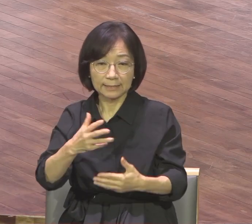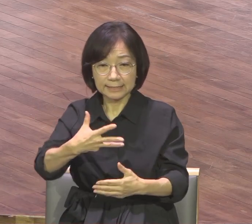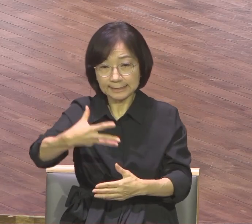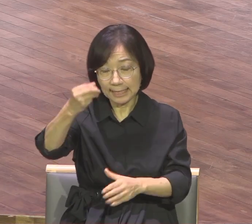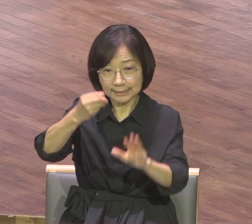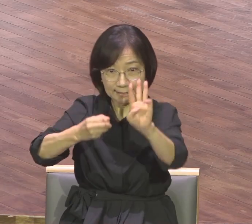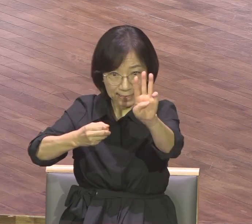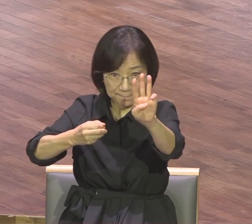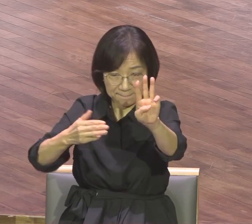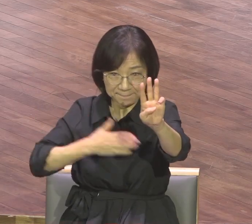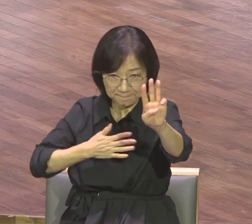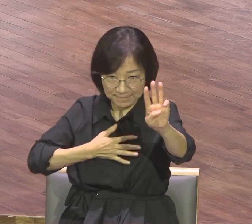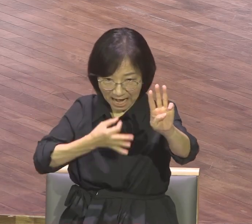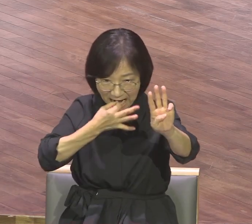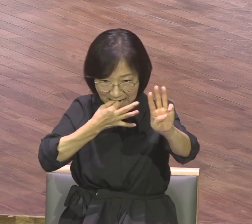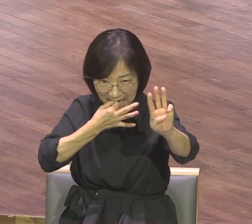없어요.